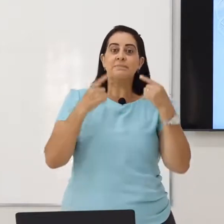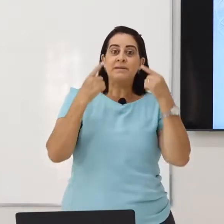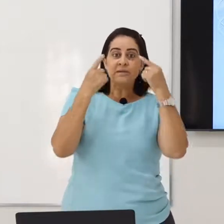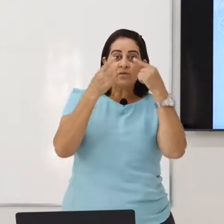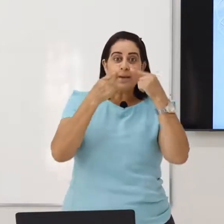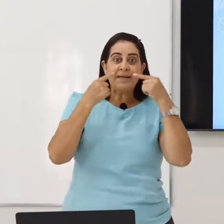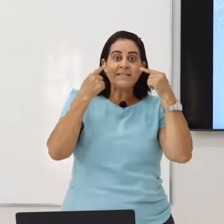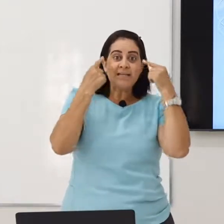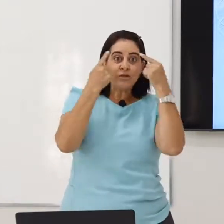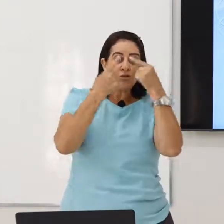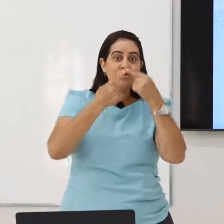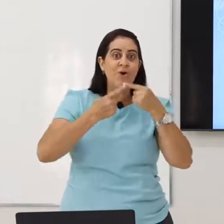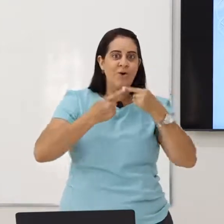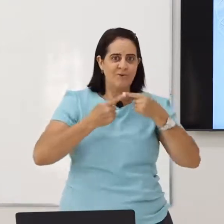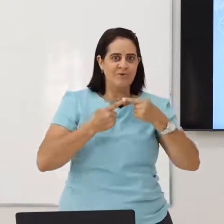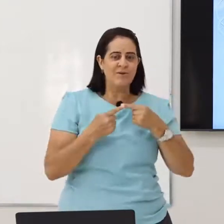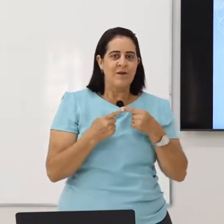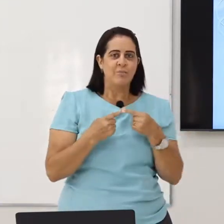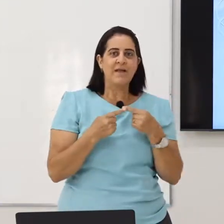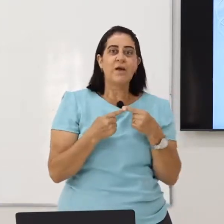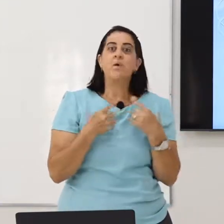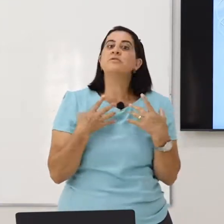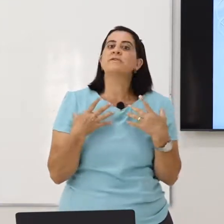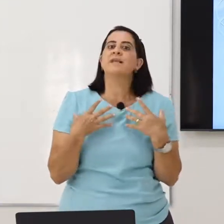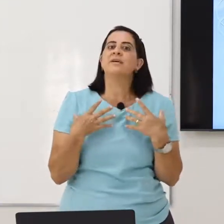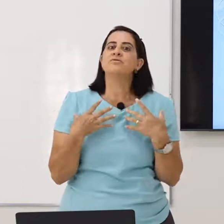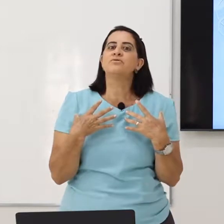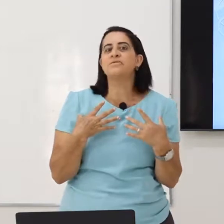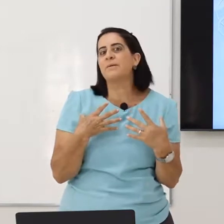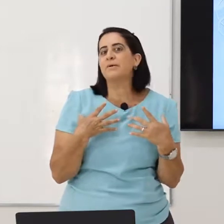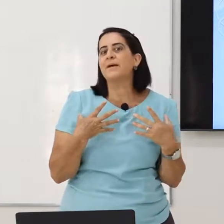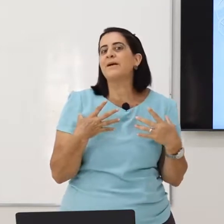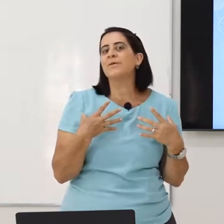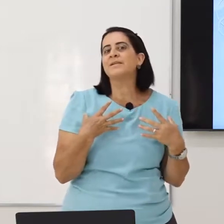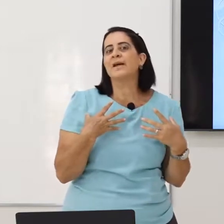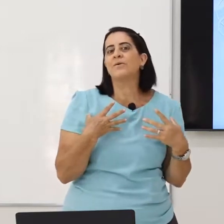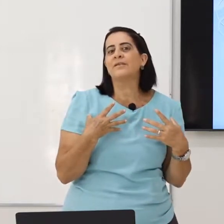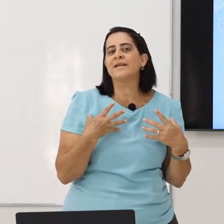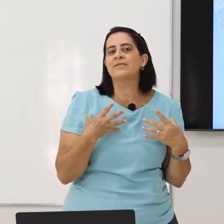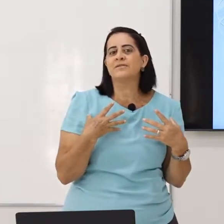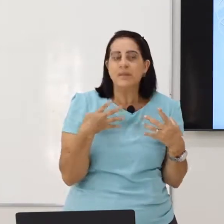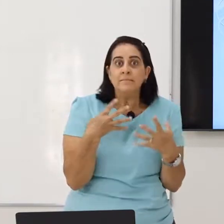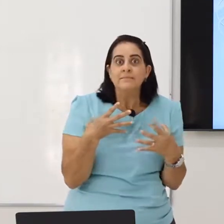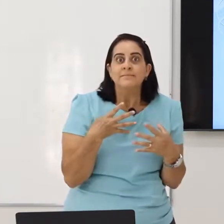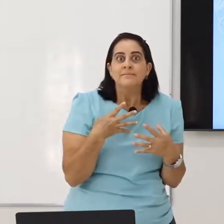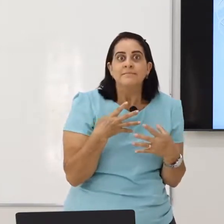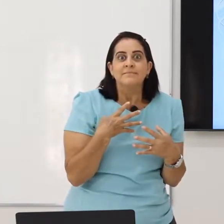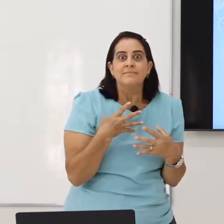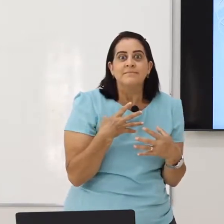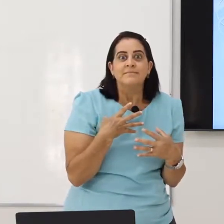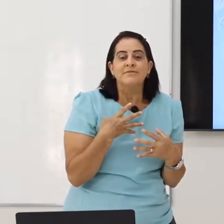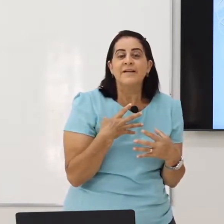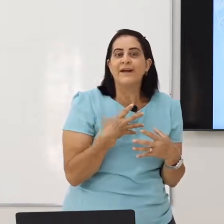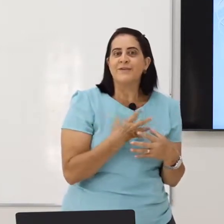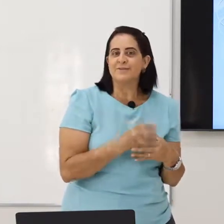precisa usar bastante os olhos, porque quando você leva um susto, a primeira coisa que acontece é você ficar